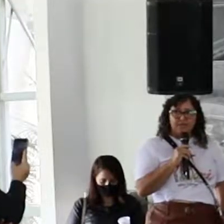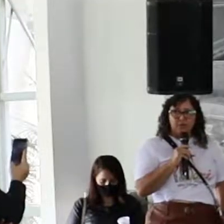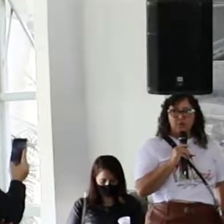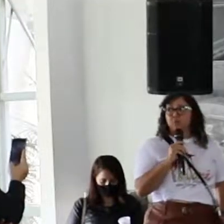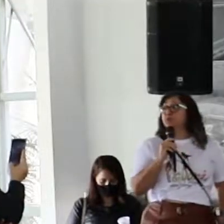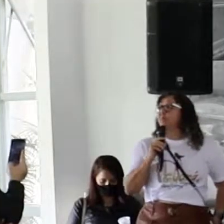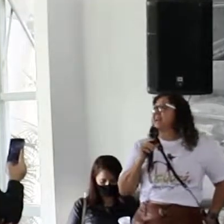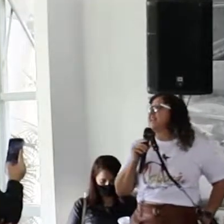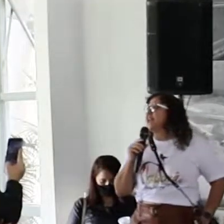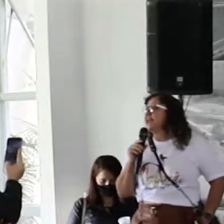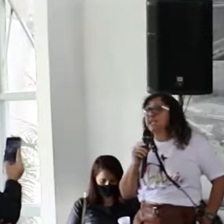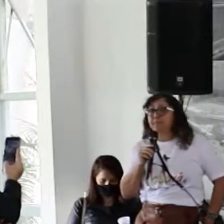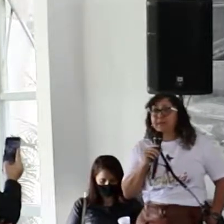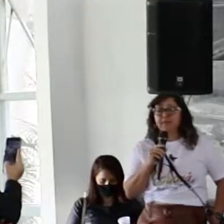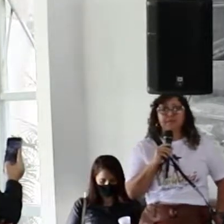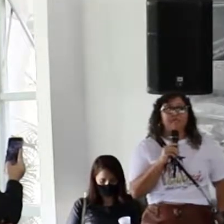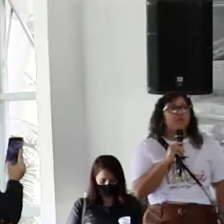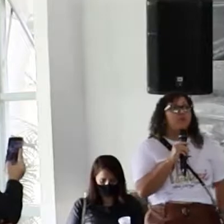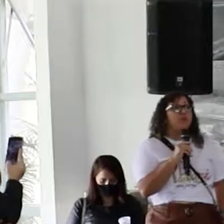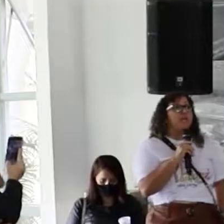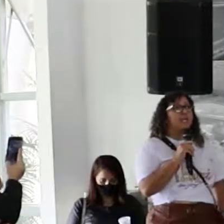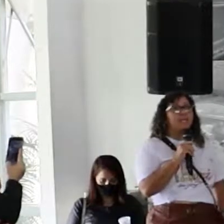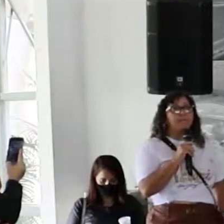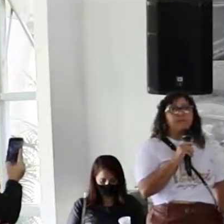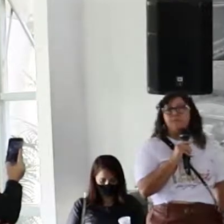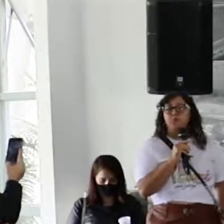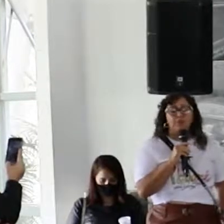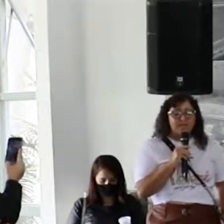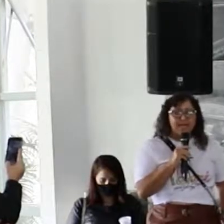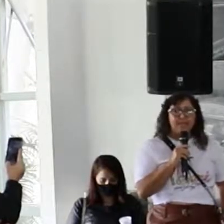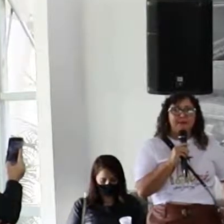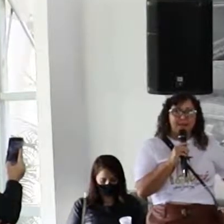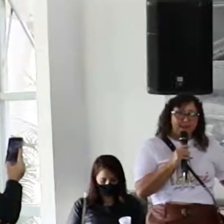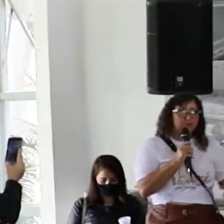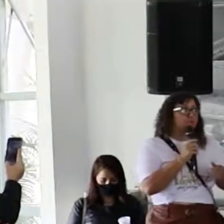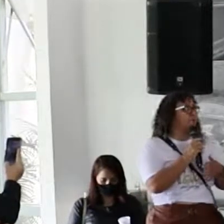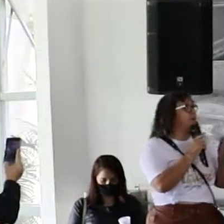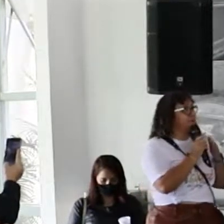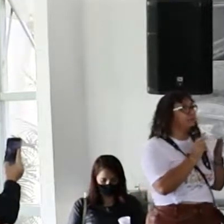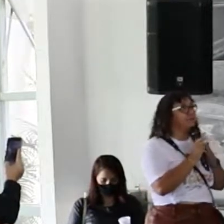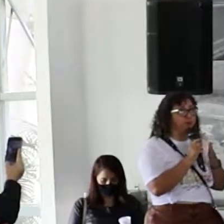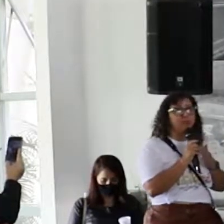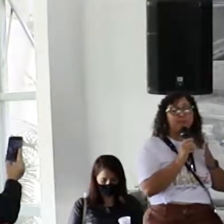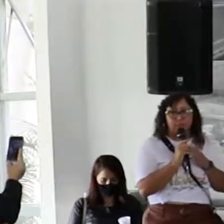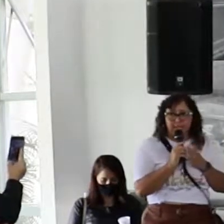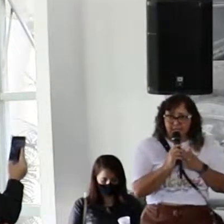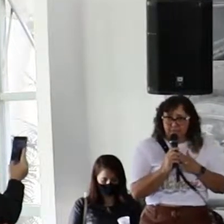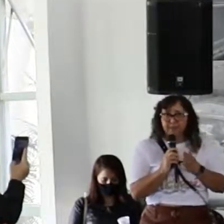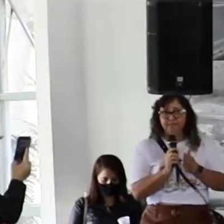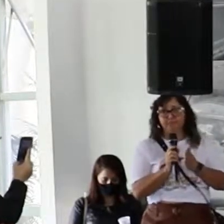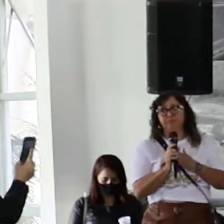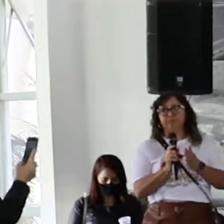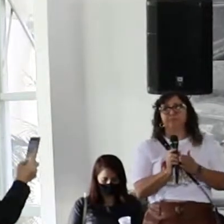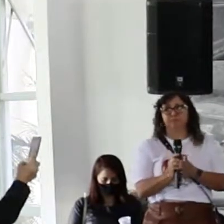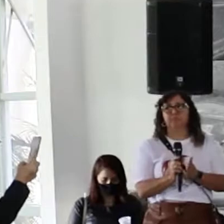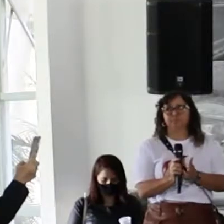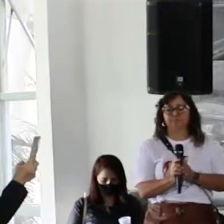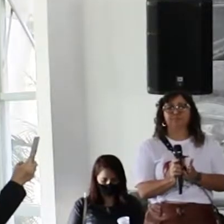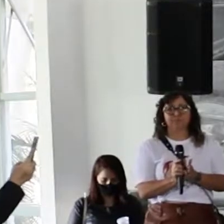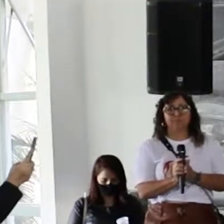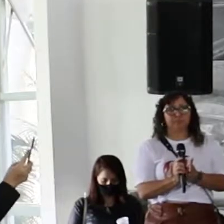é muito obrigado a todos muito obrigado a equipe viu equipe muito obrigada parabéns eu queria uma salva de palmas para toda